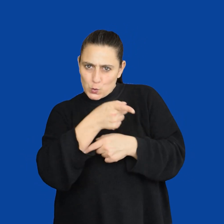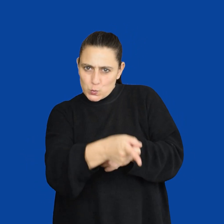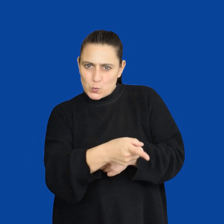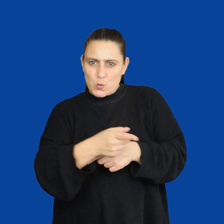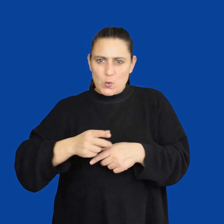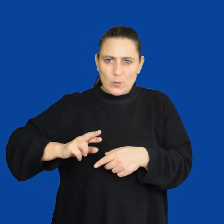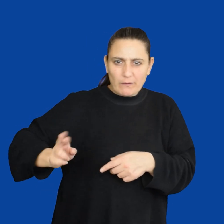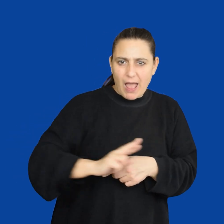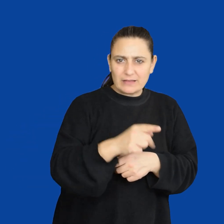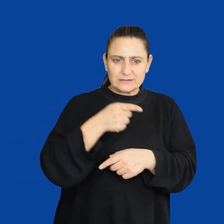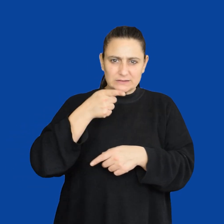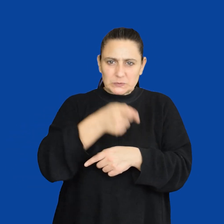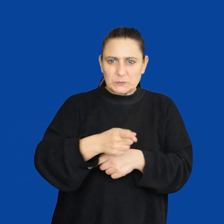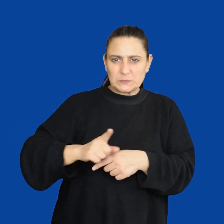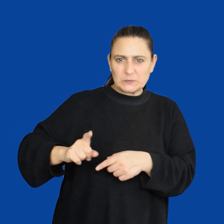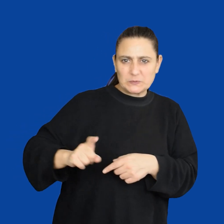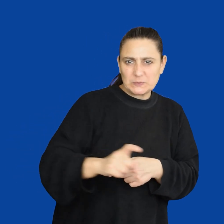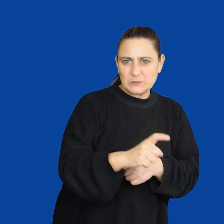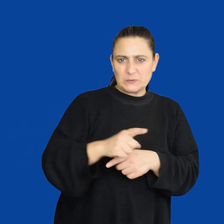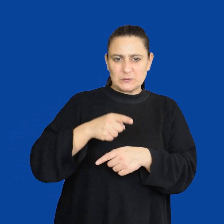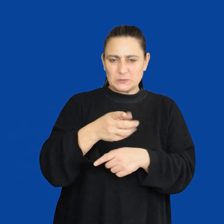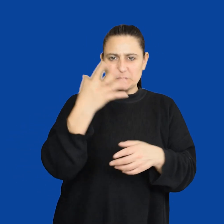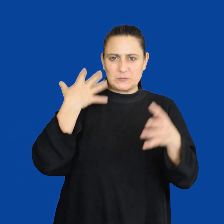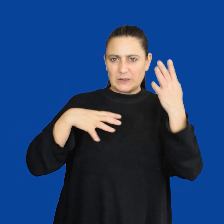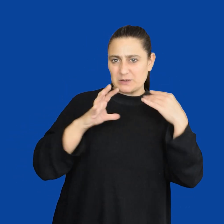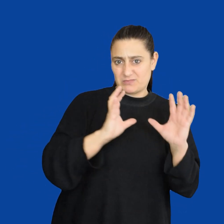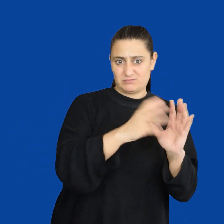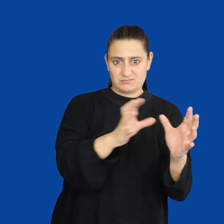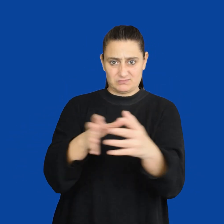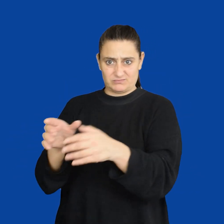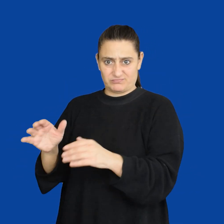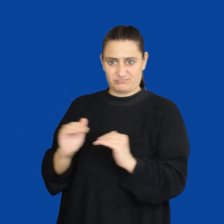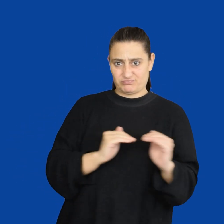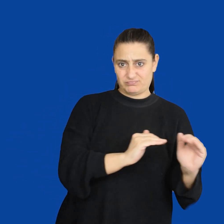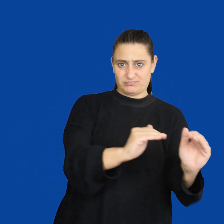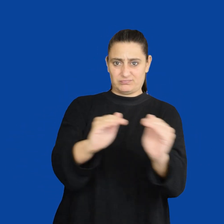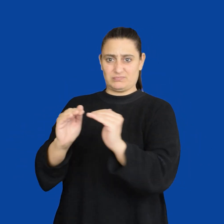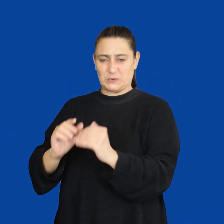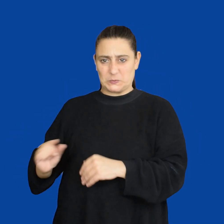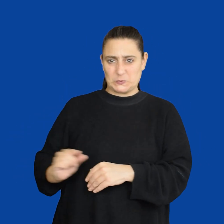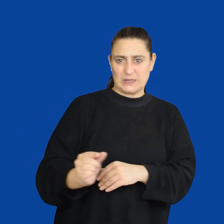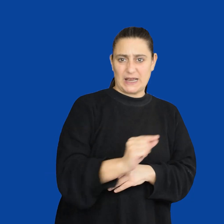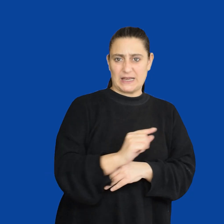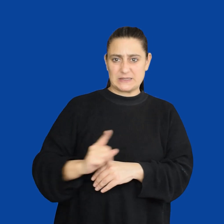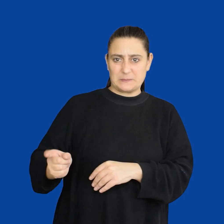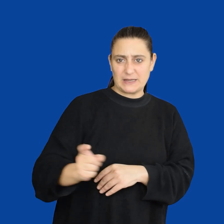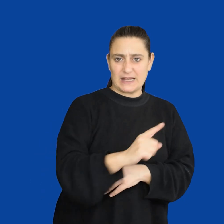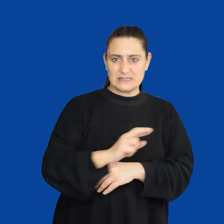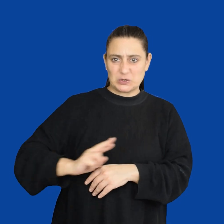escoria, hasta referirse a grupos enteros como animales o insectos, cucarachas, parásitos,